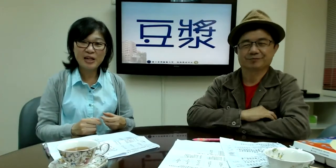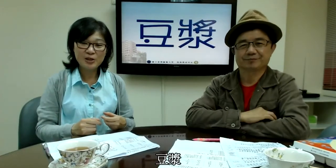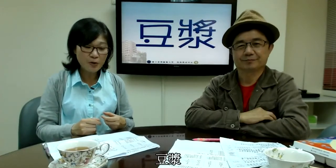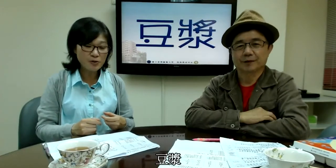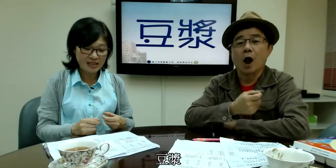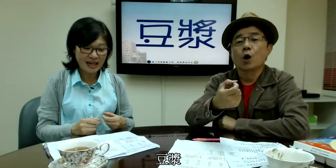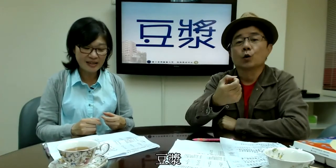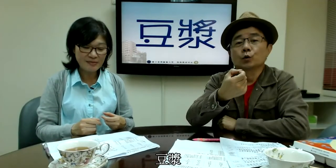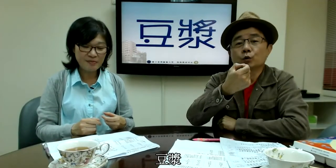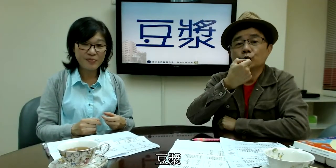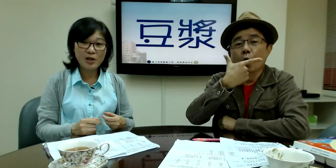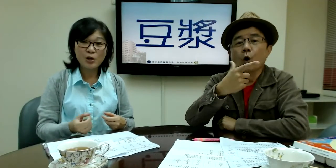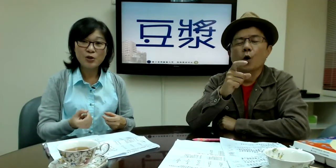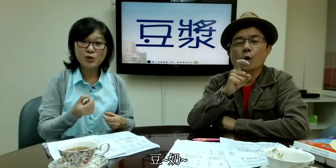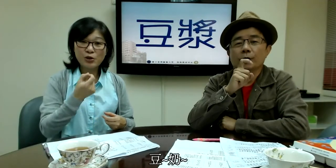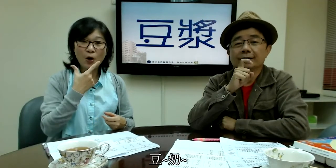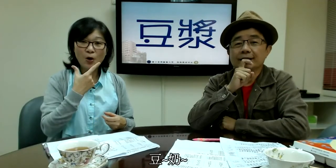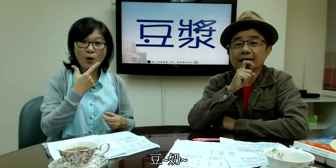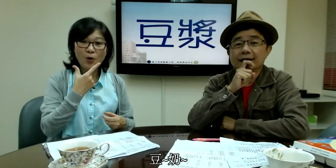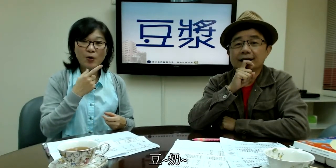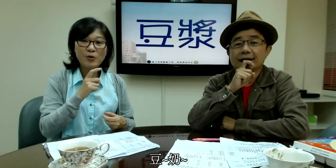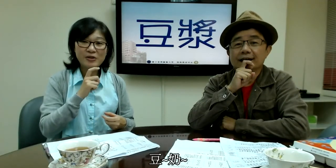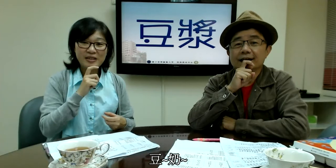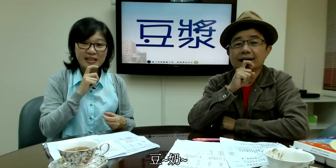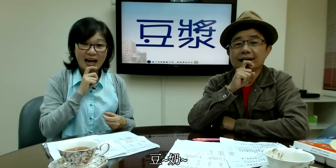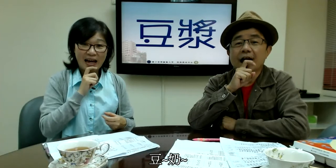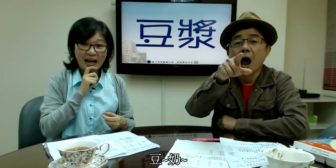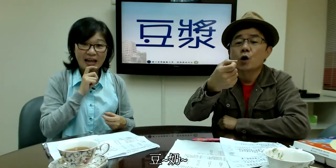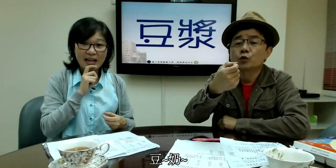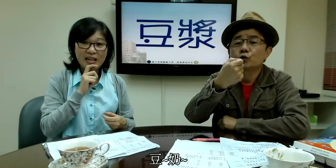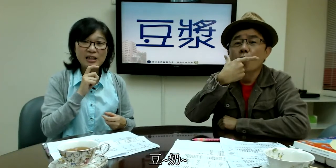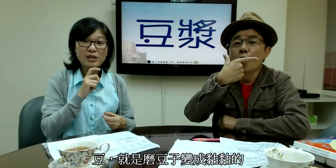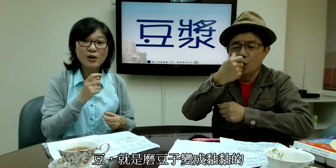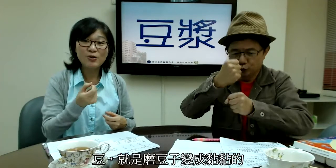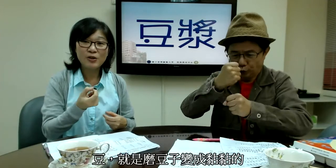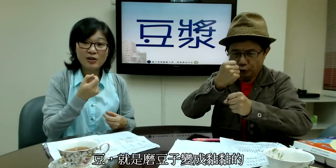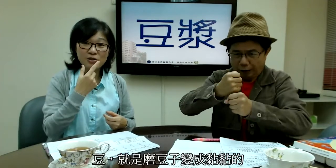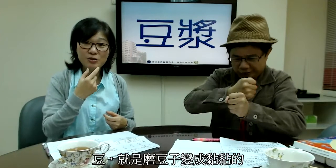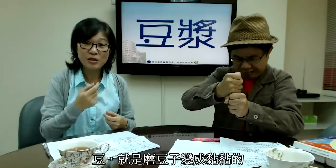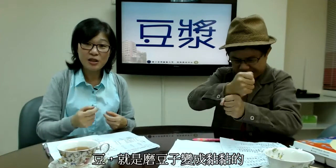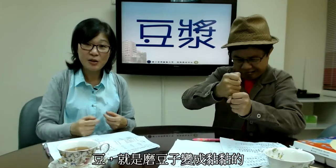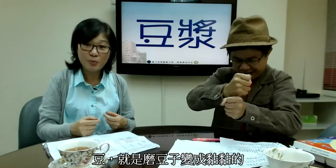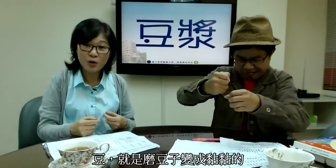豆浆，豆奶，豆哦，就是磨豆